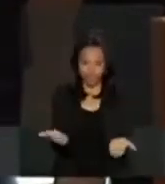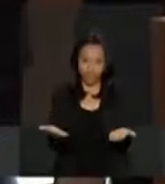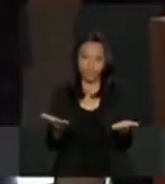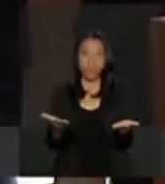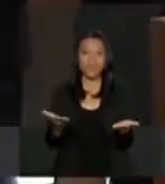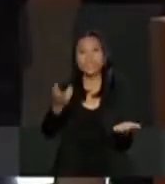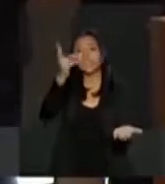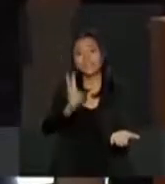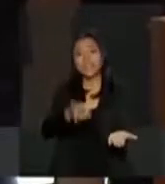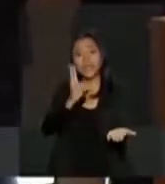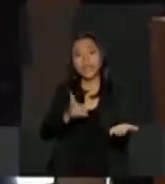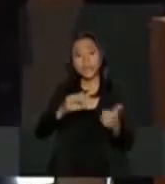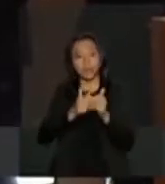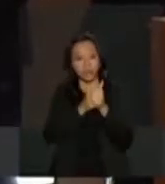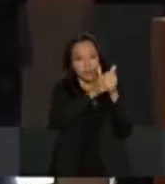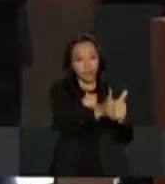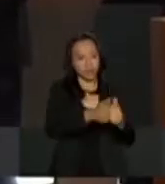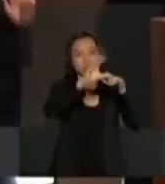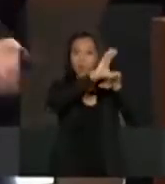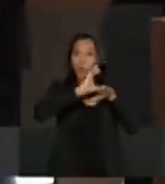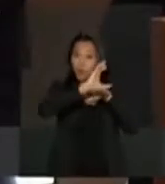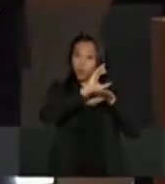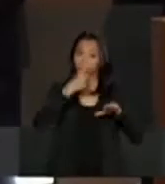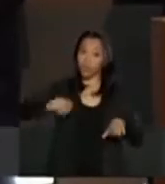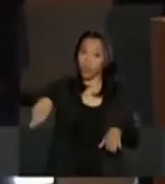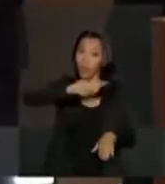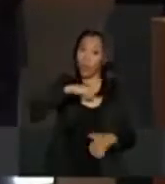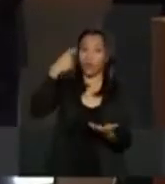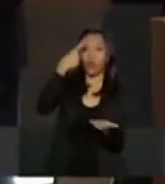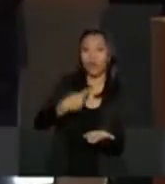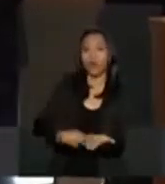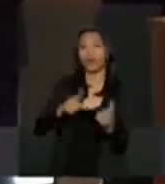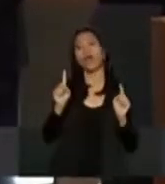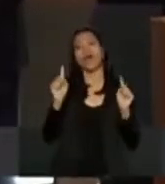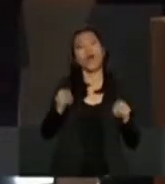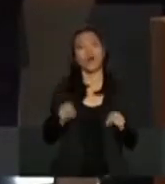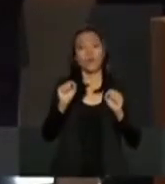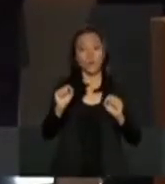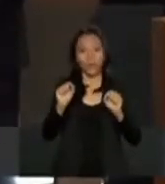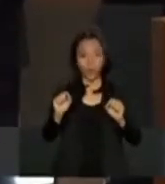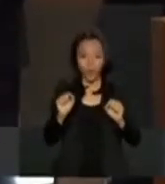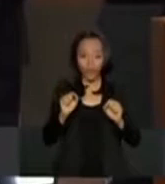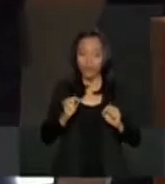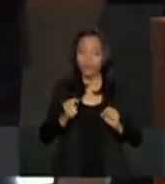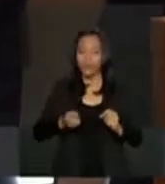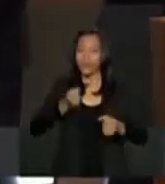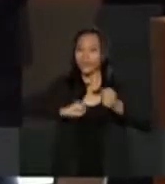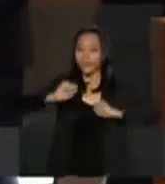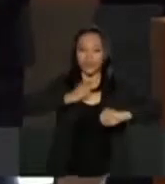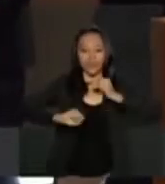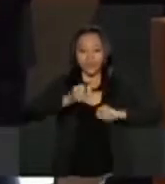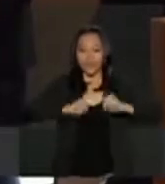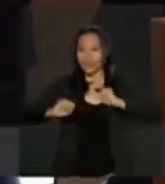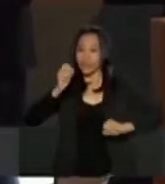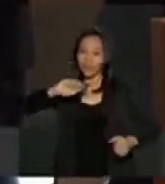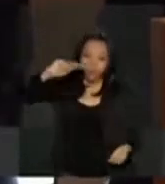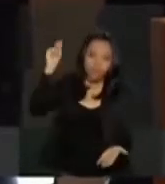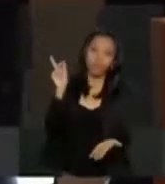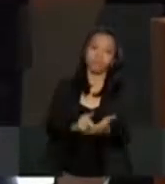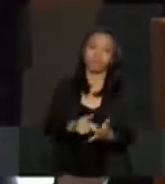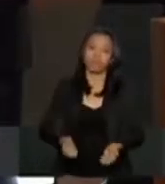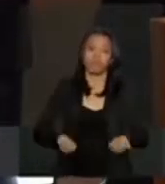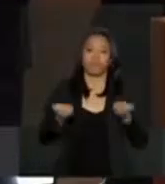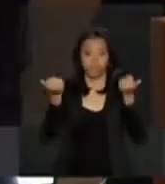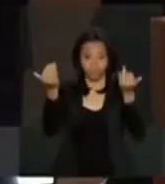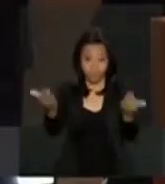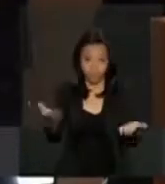Sempre no marco da Constituição Federal, nosso dever é transformar esses anseios em realidade. Nossa